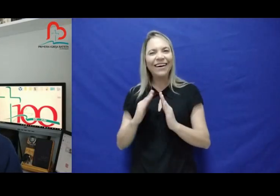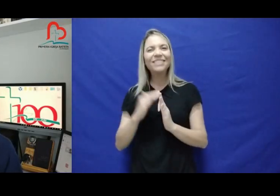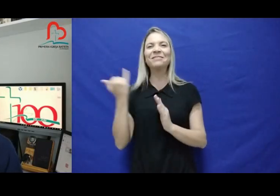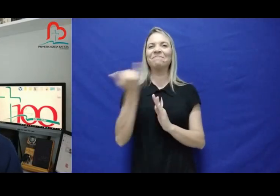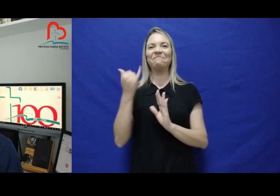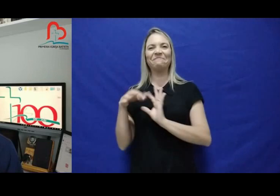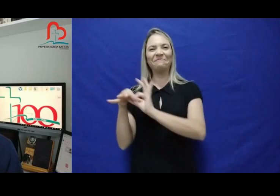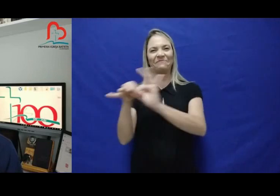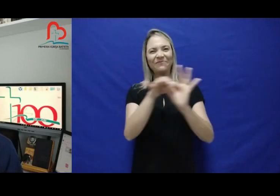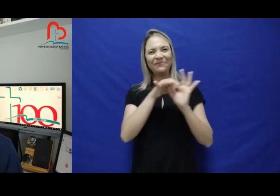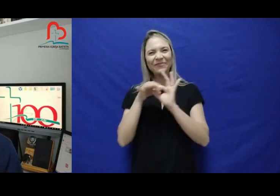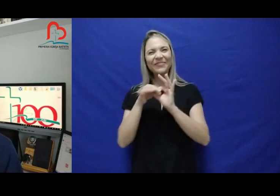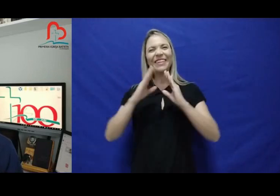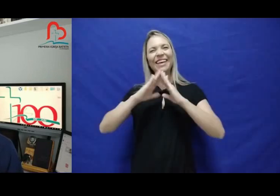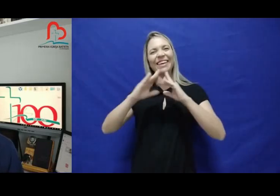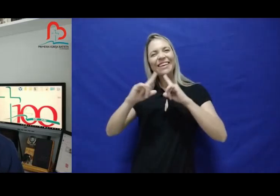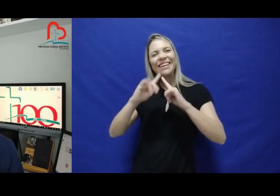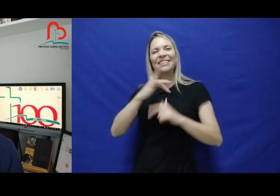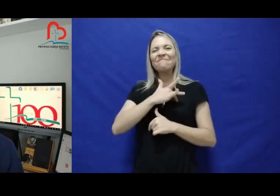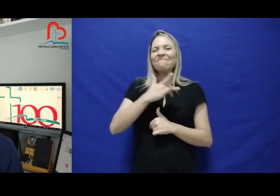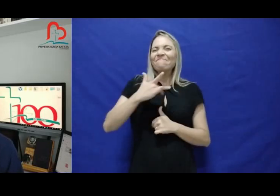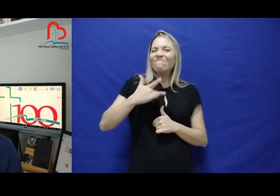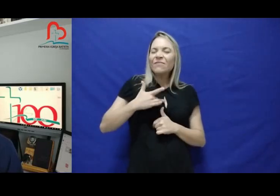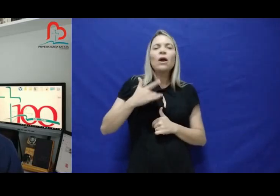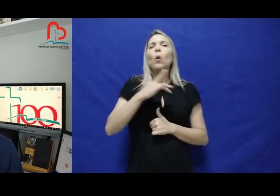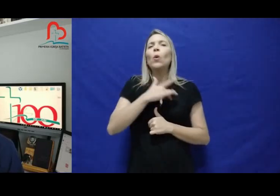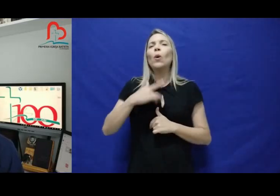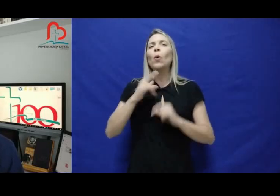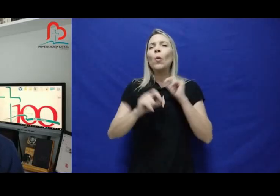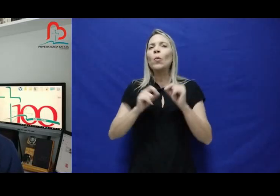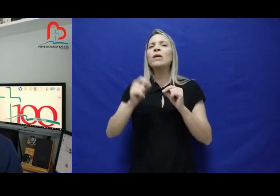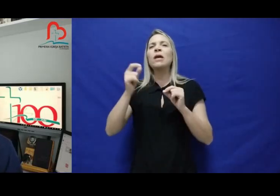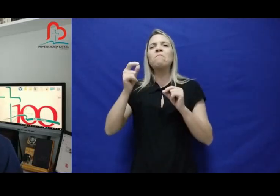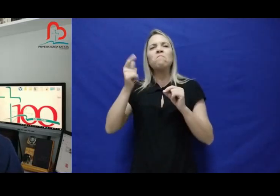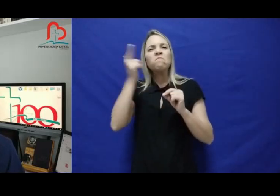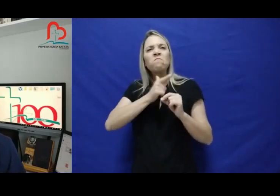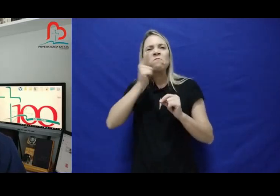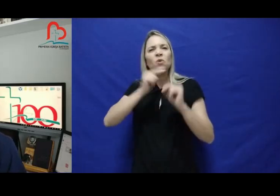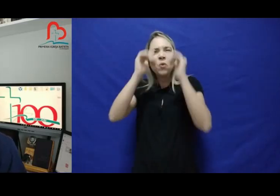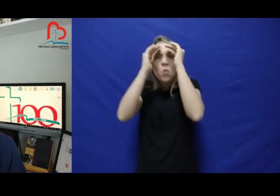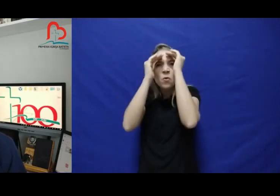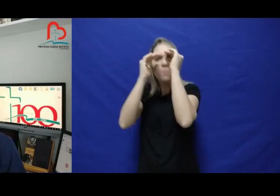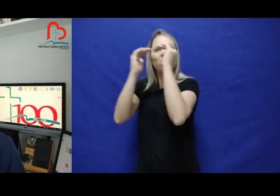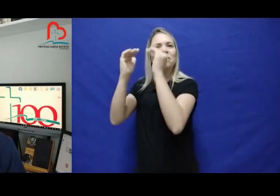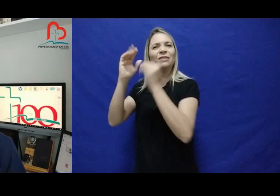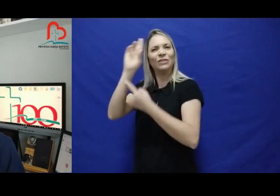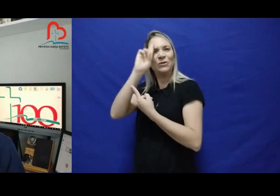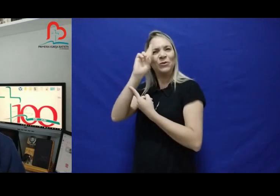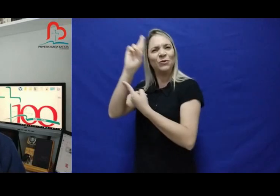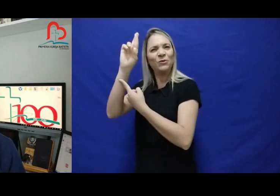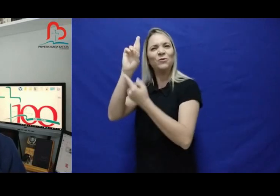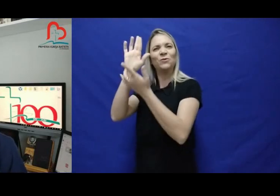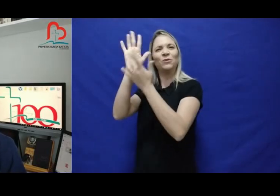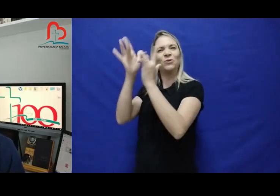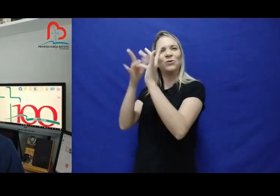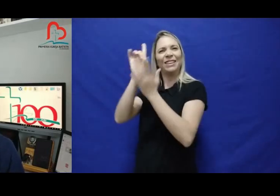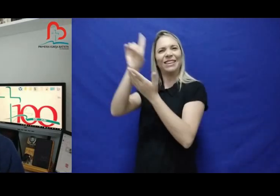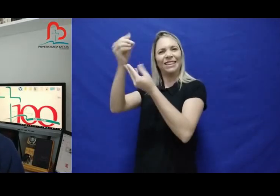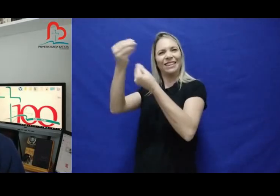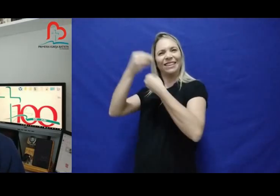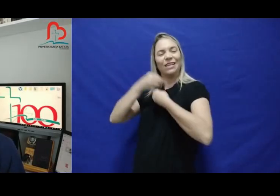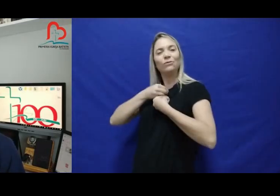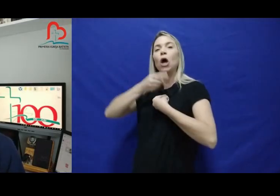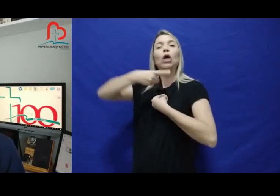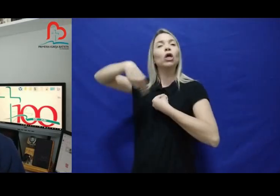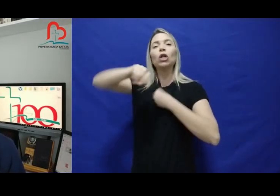são fiéis ao Senhor, mantenhamos a nossa unidade como igreja, igreja saudável, igreja que avança no